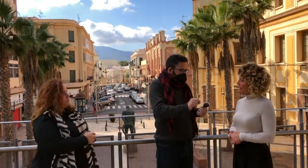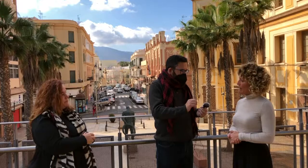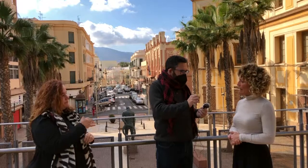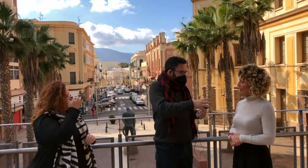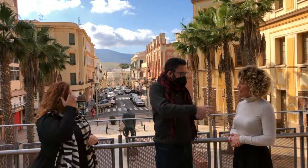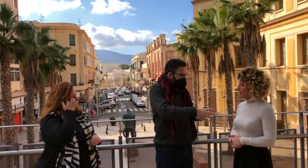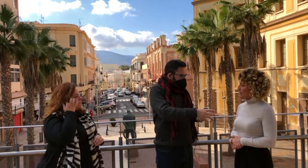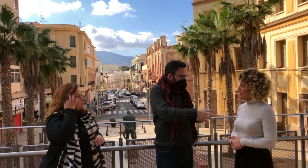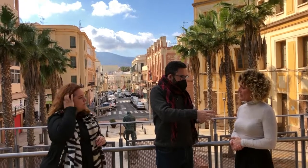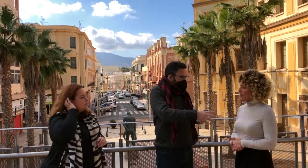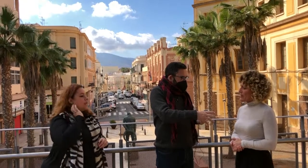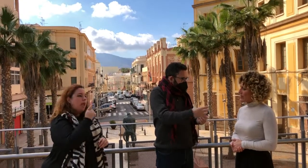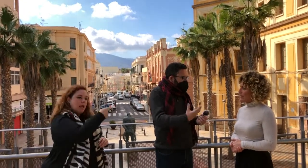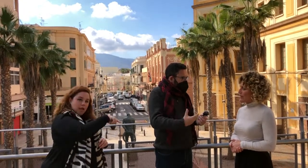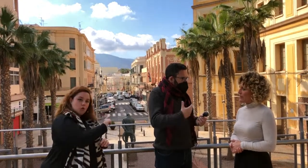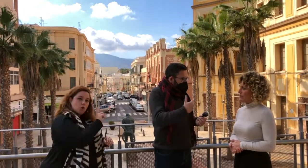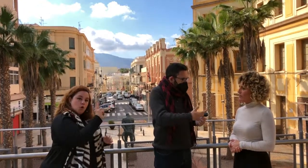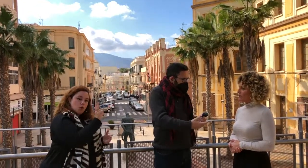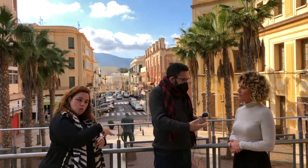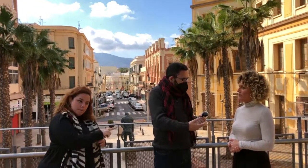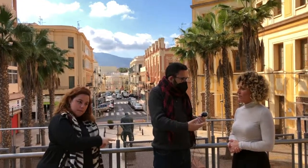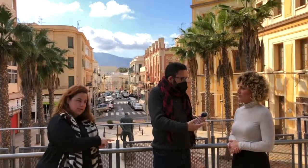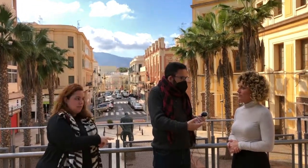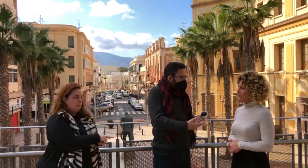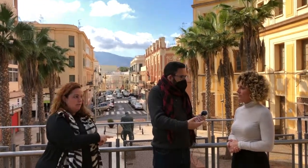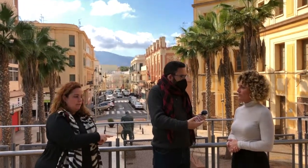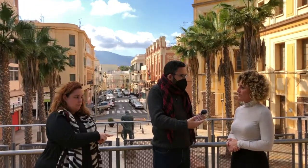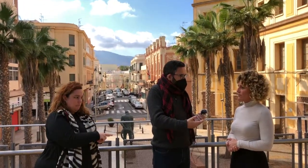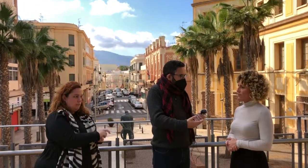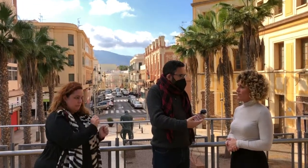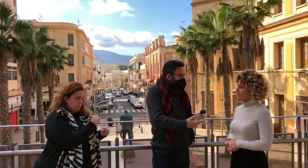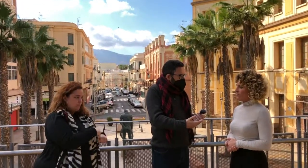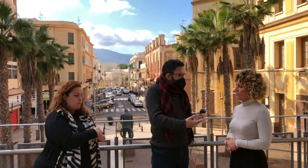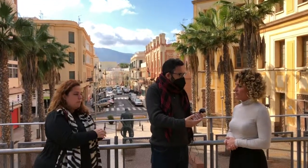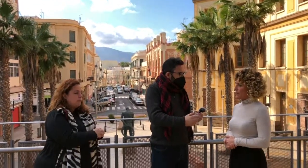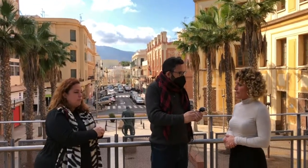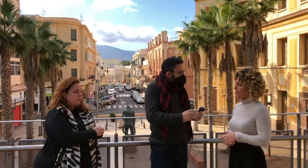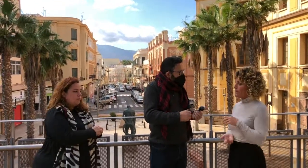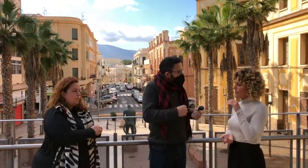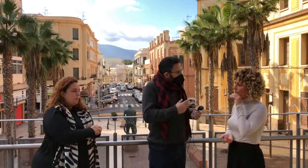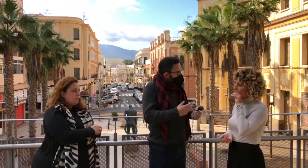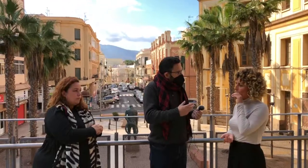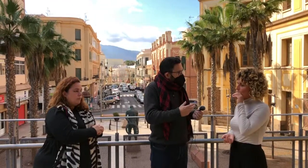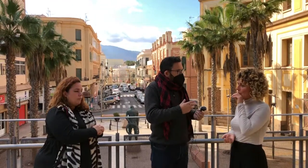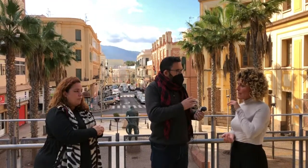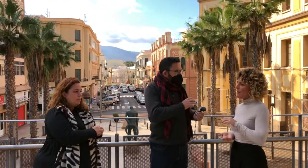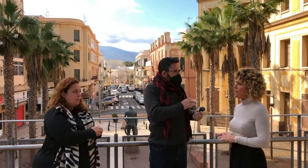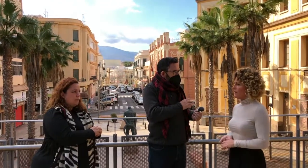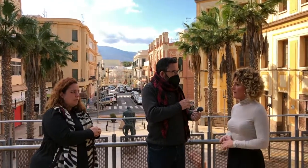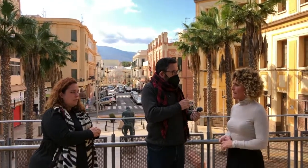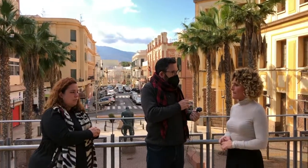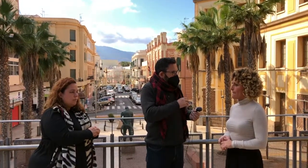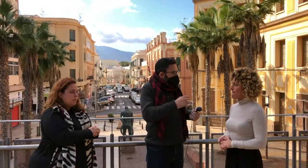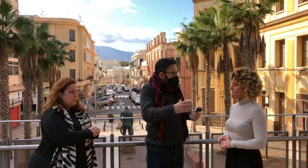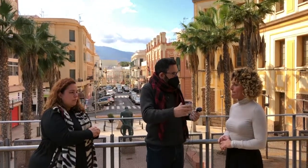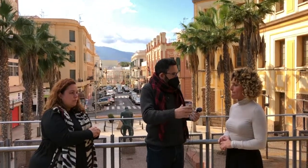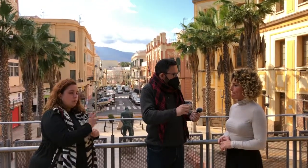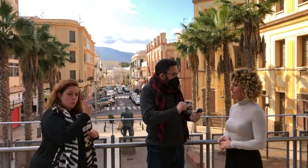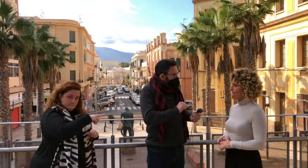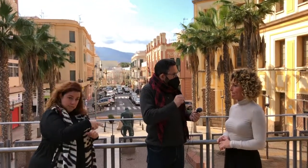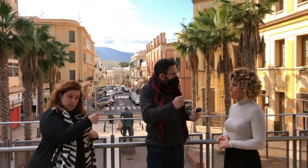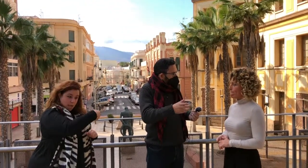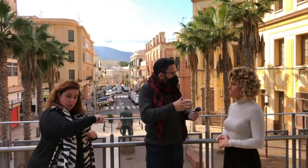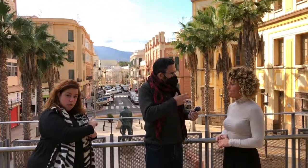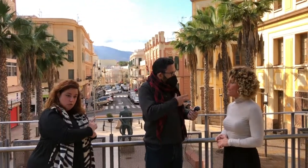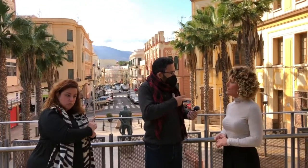están en 2 meses, decía, hablamos de la parte más personal de los de estos chicos y estas chicas, llega, habéis tardado 2 meses,